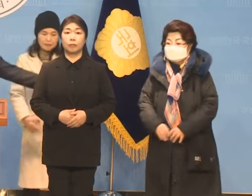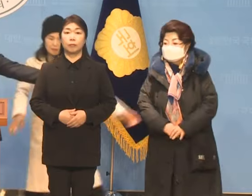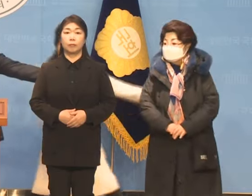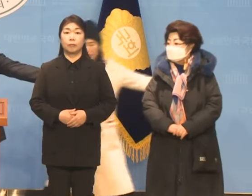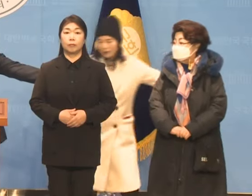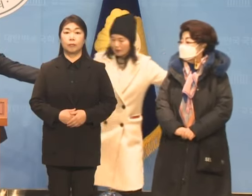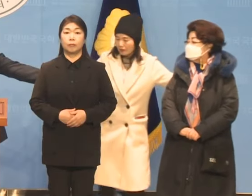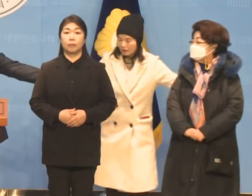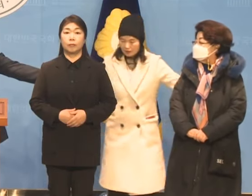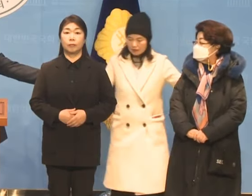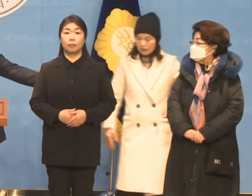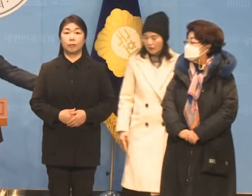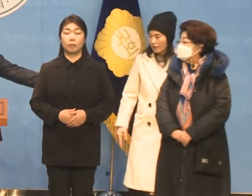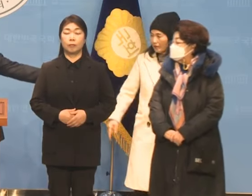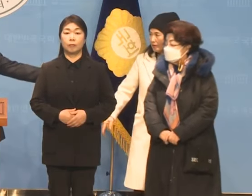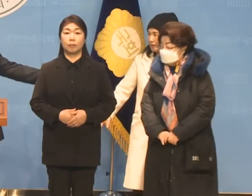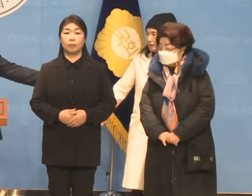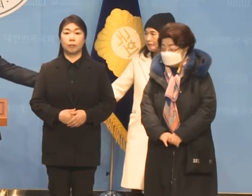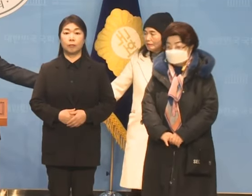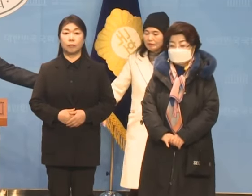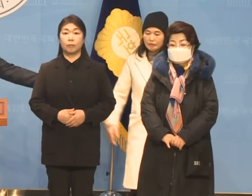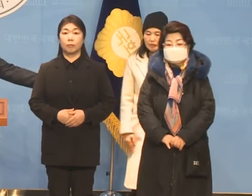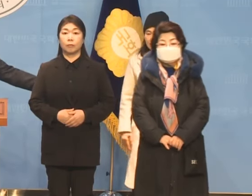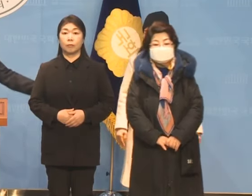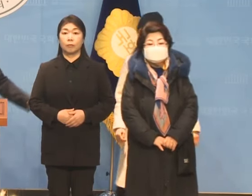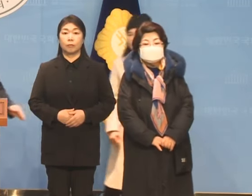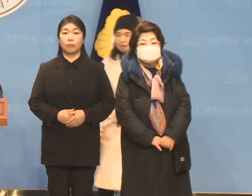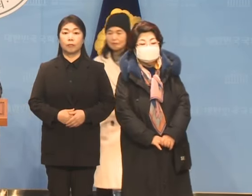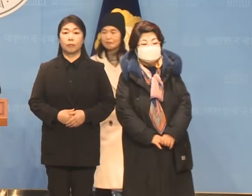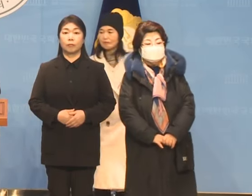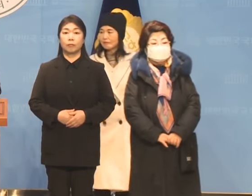여기 뒤에 옆으로 쓰셔야 될 거예요 안 보이니까